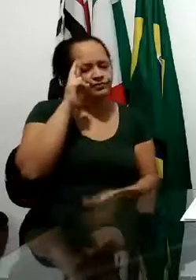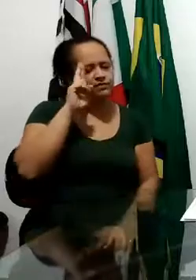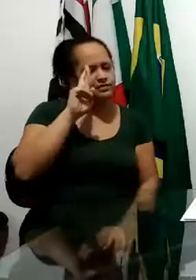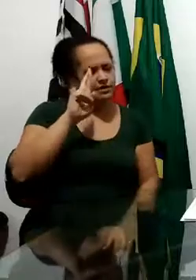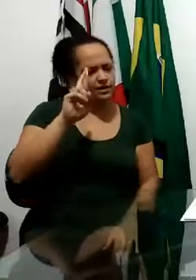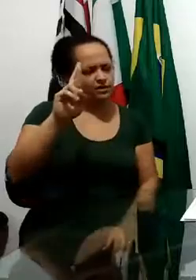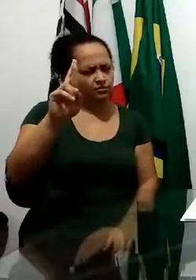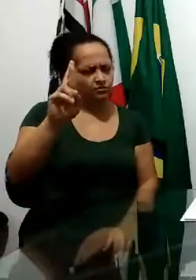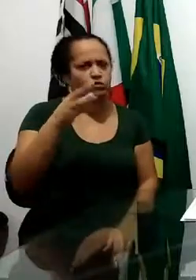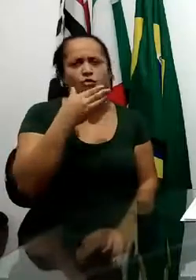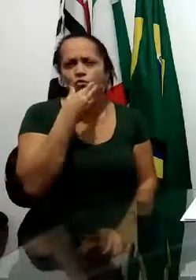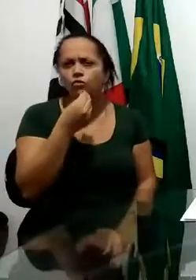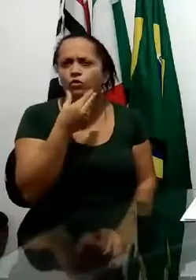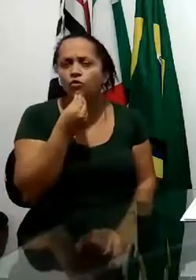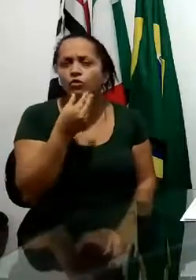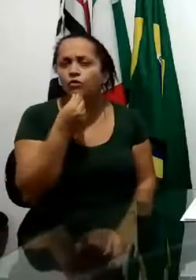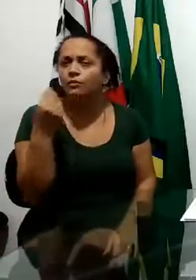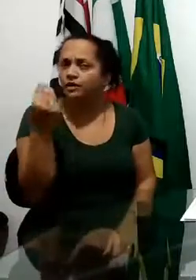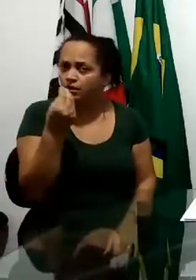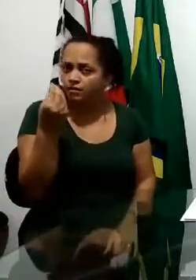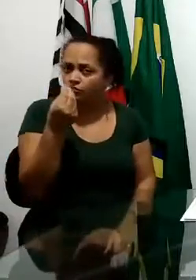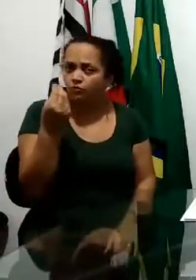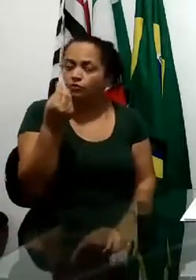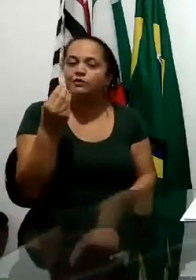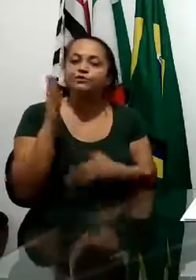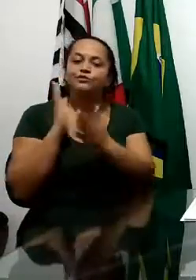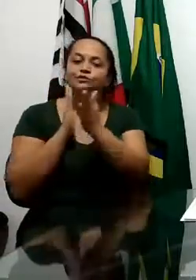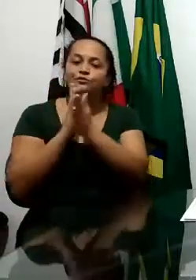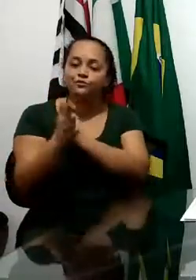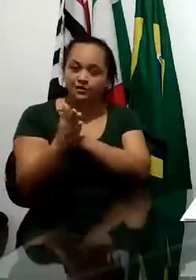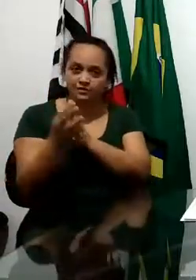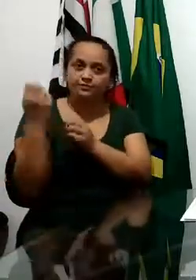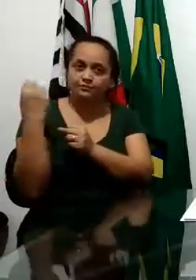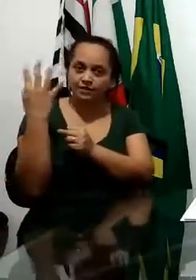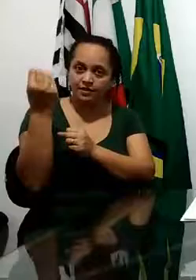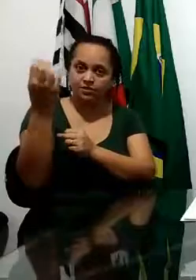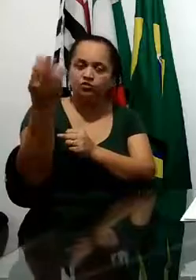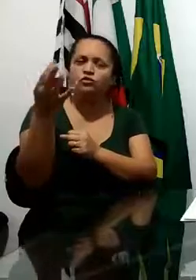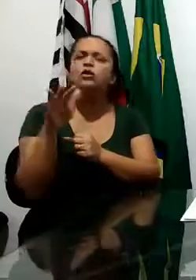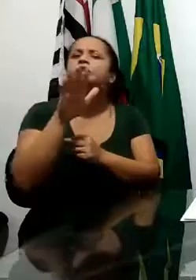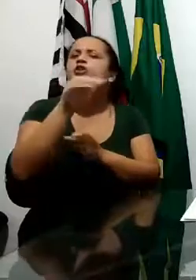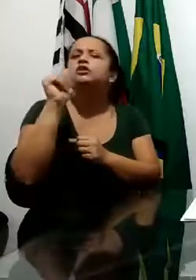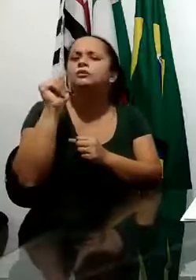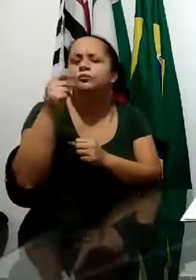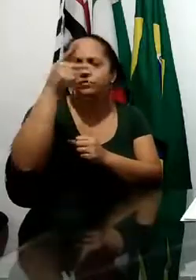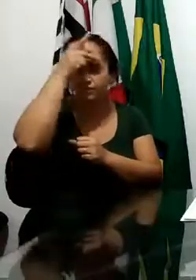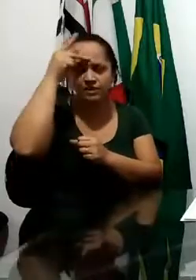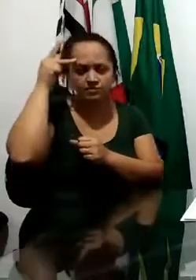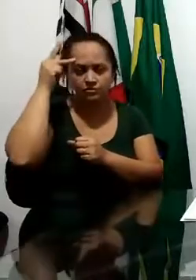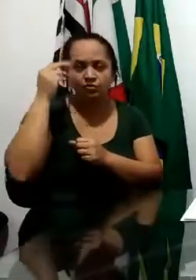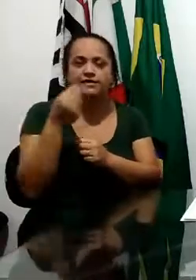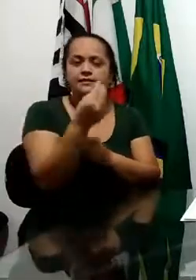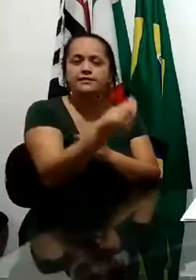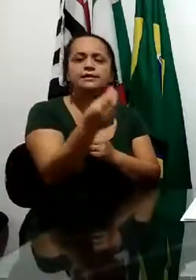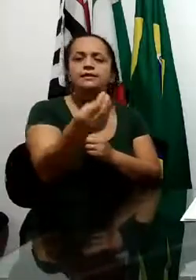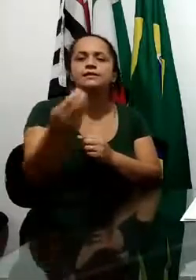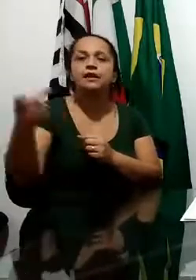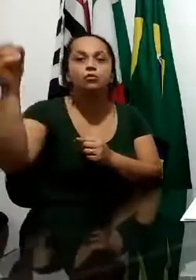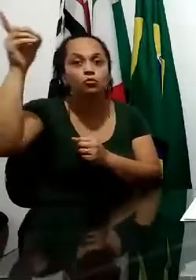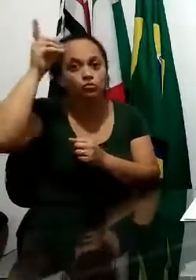ausentar-se do seu país, chamou seus servos e distribuiu talentos. Esse Senhor que se ausentou do